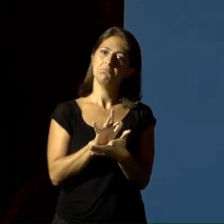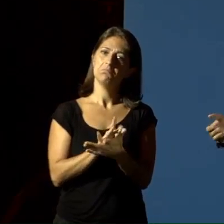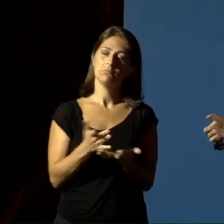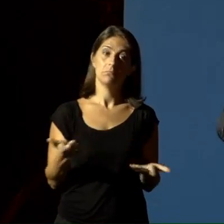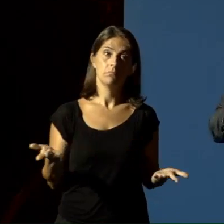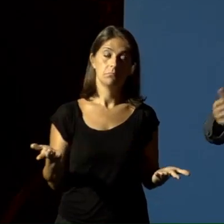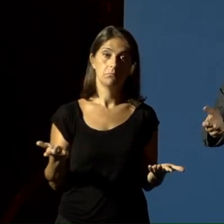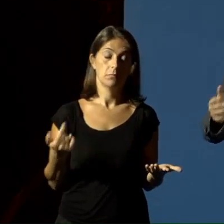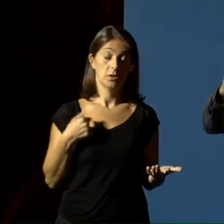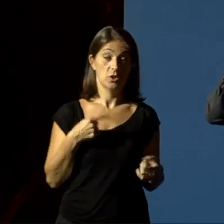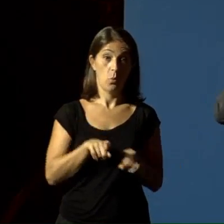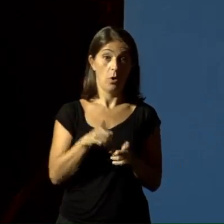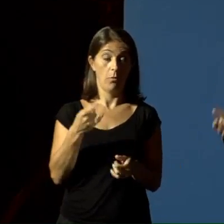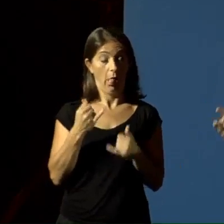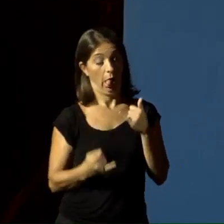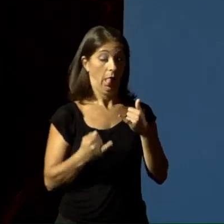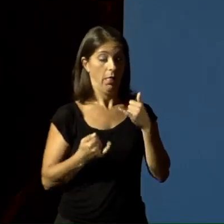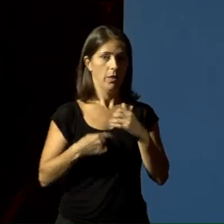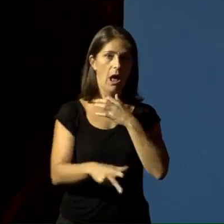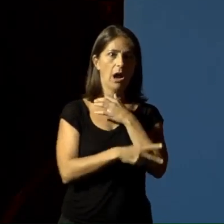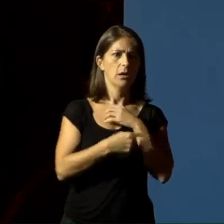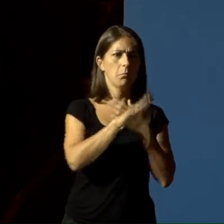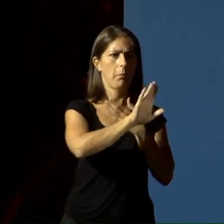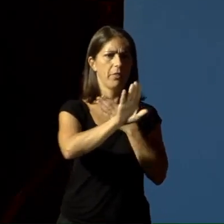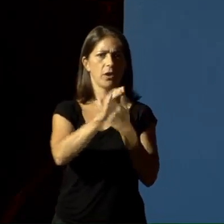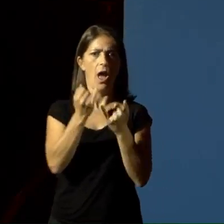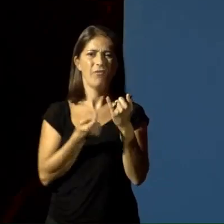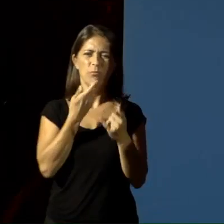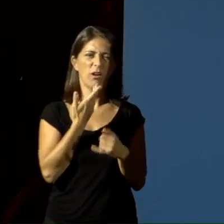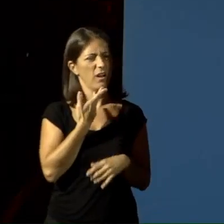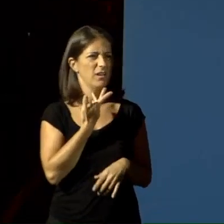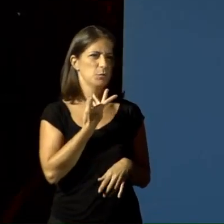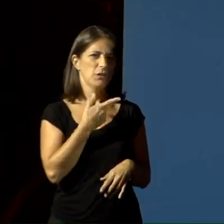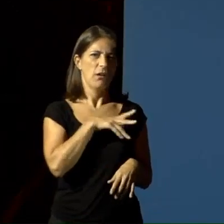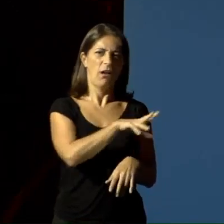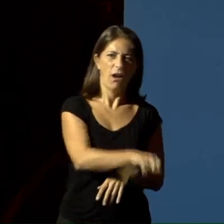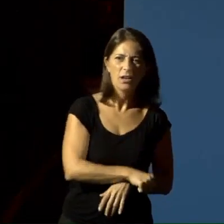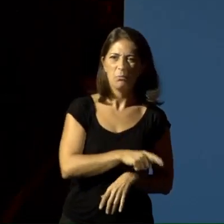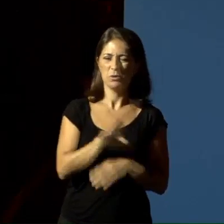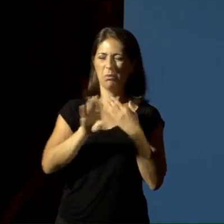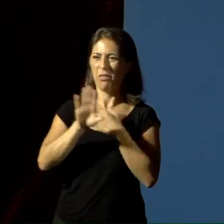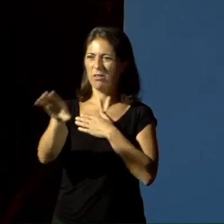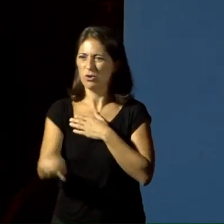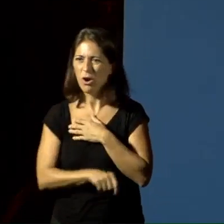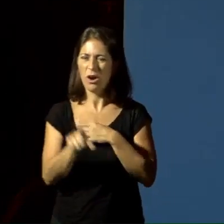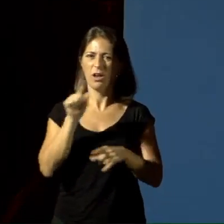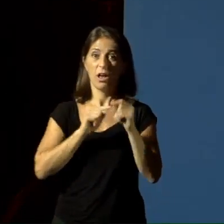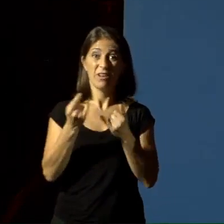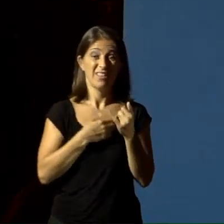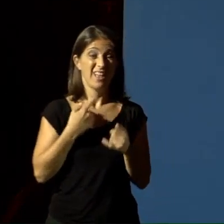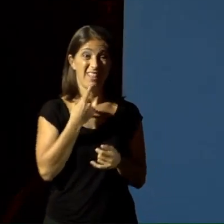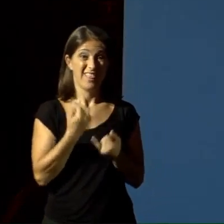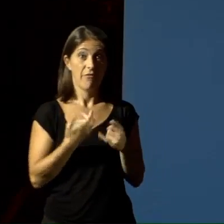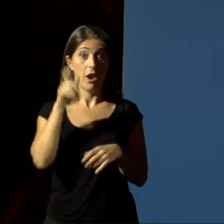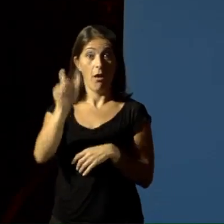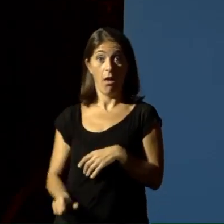Eu creo que era un lapso como este do alcalde que decían los vecinos que era o alcalde que escogía a los vecinos. Porque realmente o que quería decir era que Feijóo